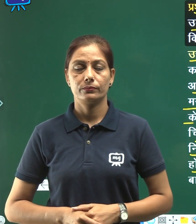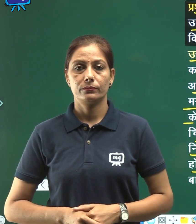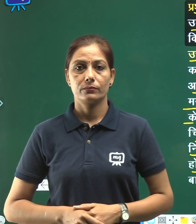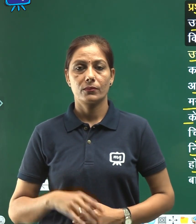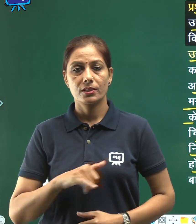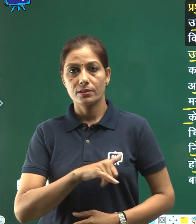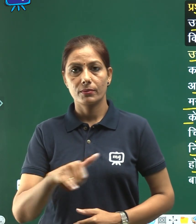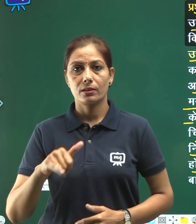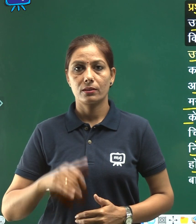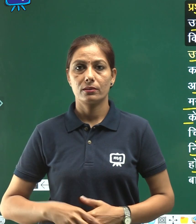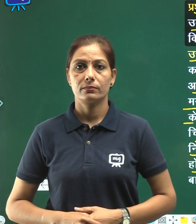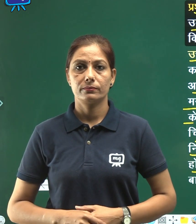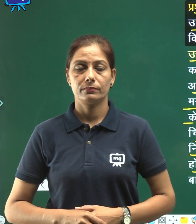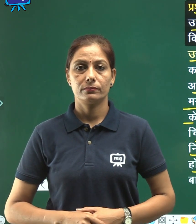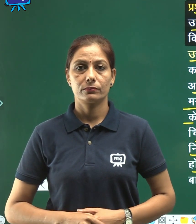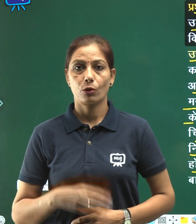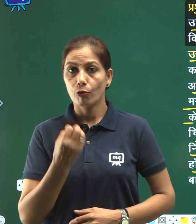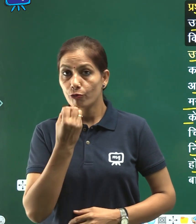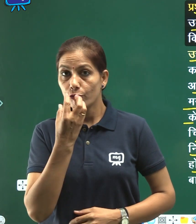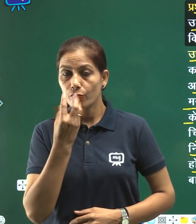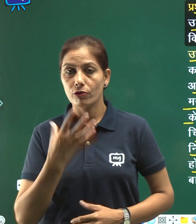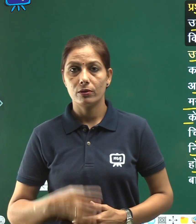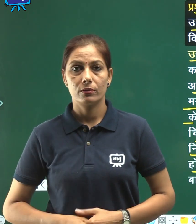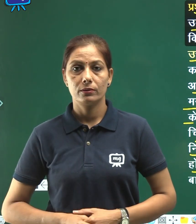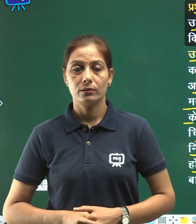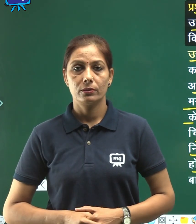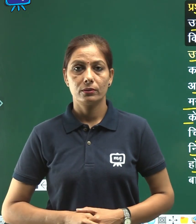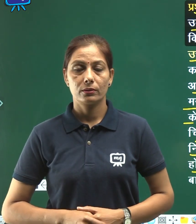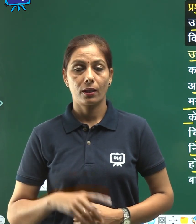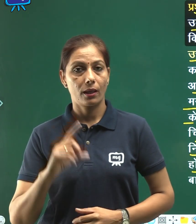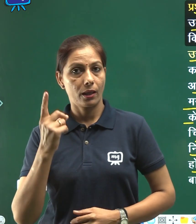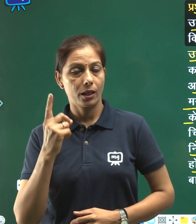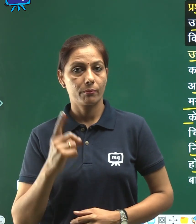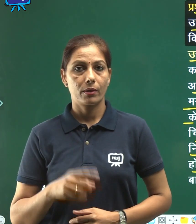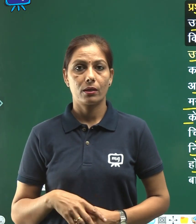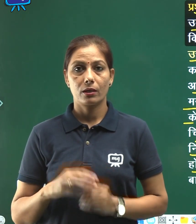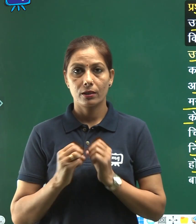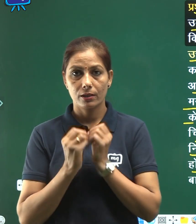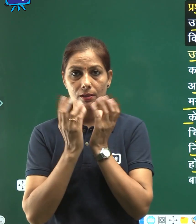इसी प्रकार फूल एक बार खिलकर